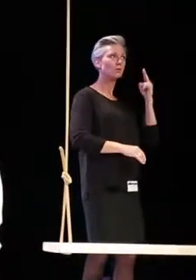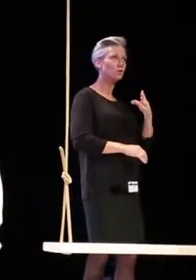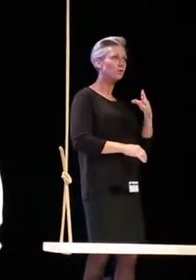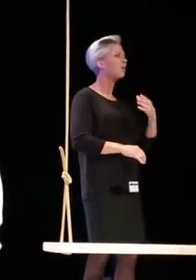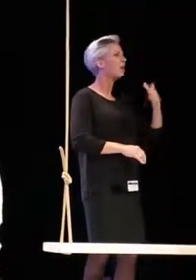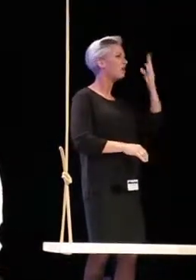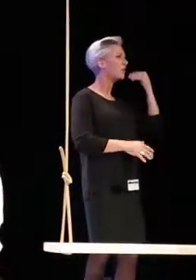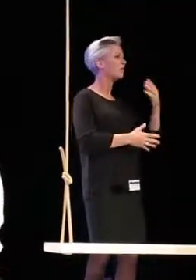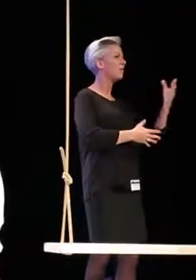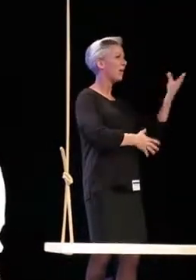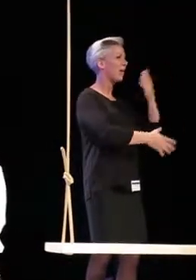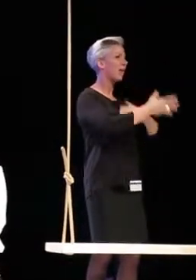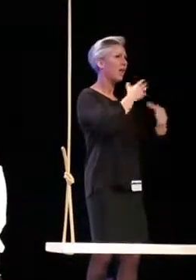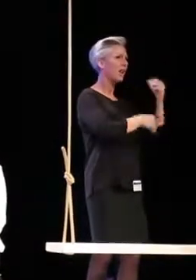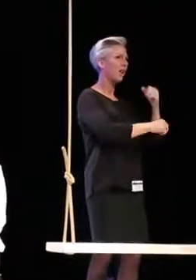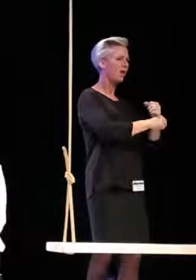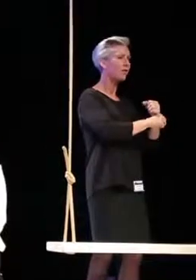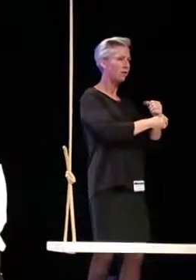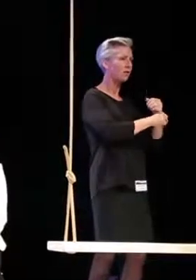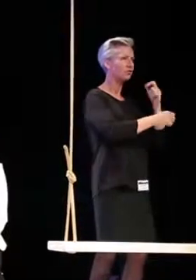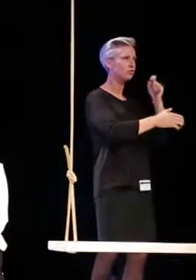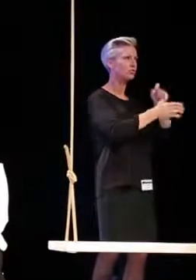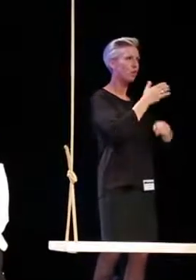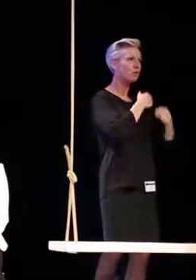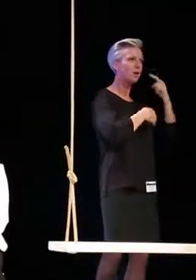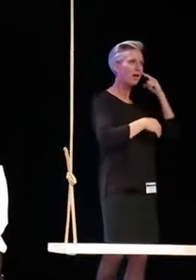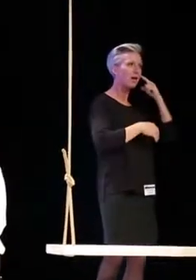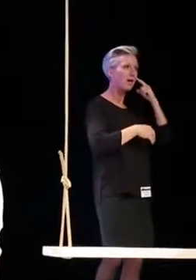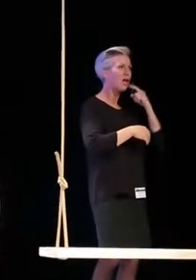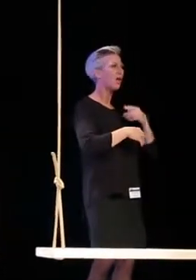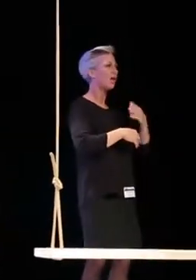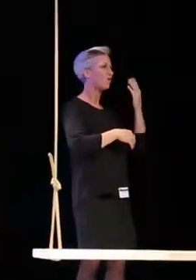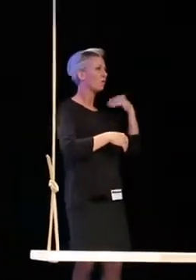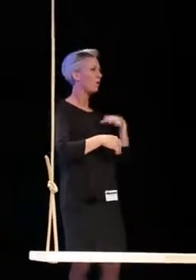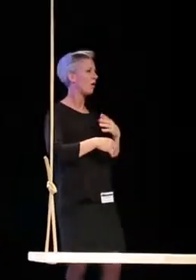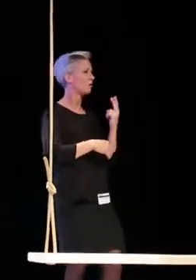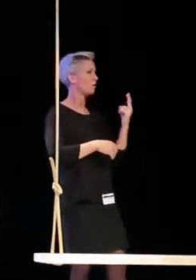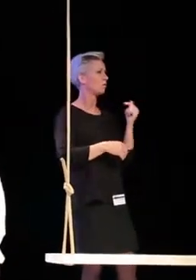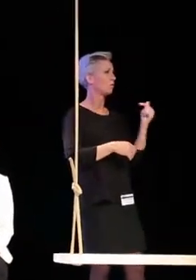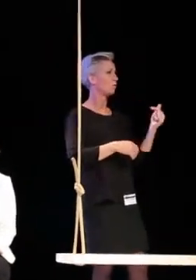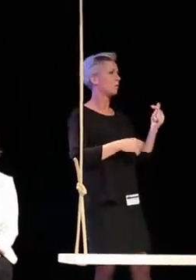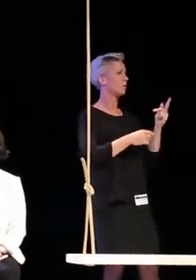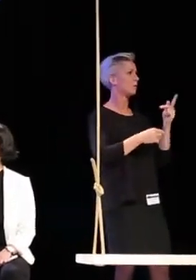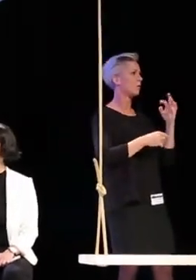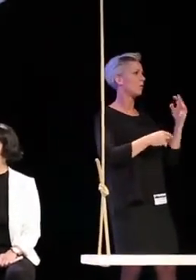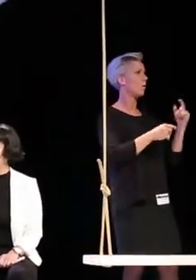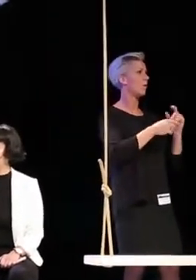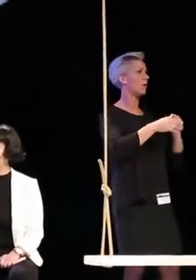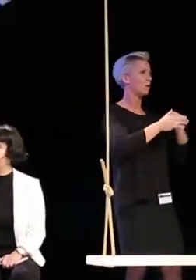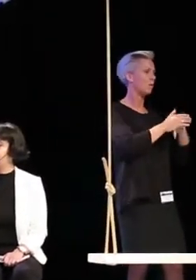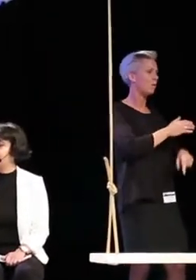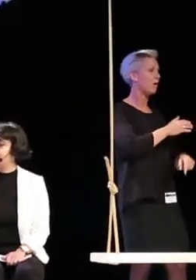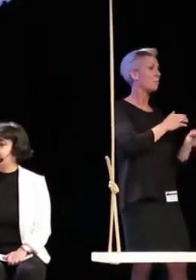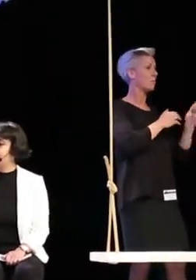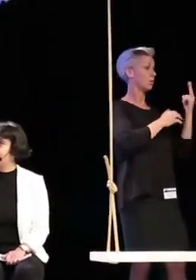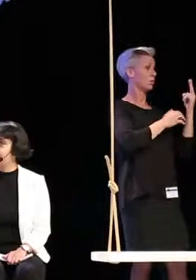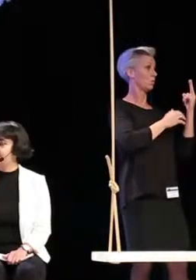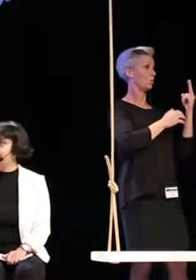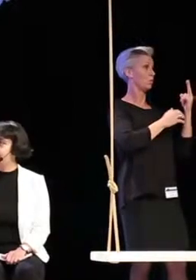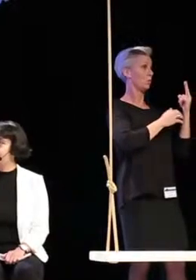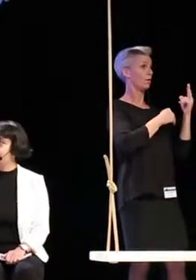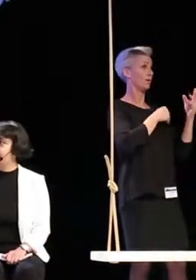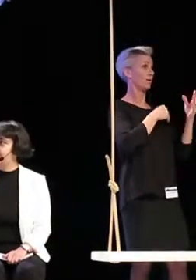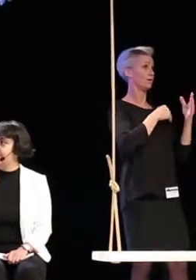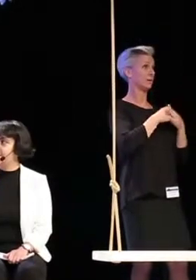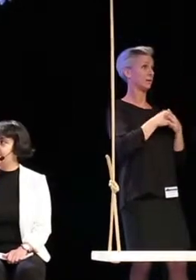resan, som i sitt peak hade 2000 kolgruvor, för några månader sedan stängde ner sin näst sista gruva. Och den sista där